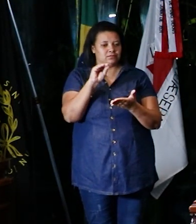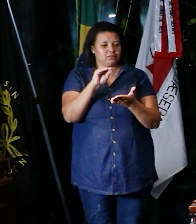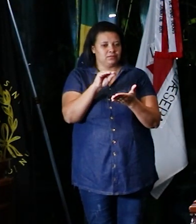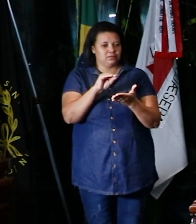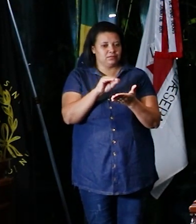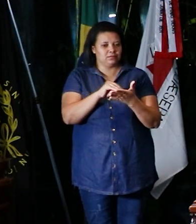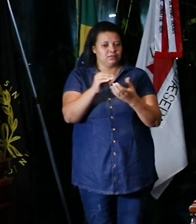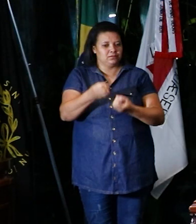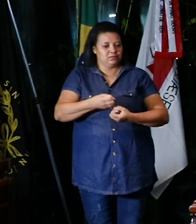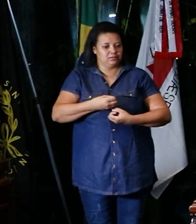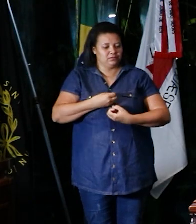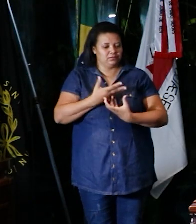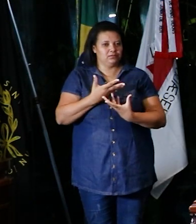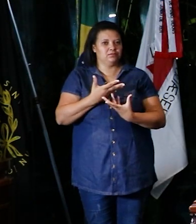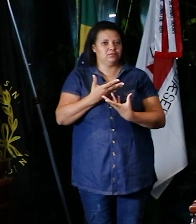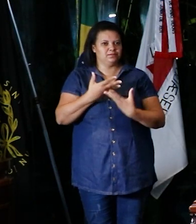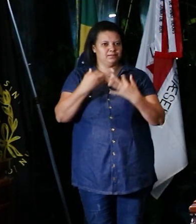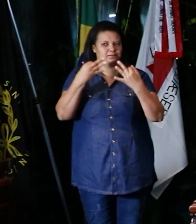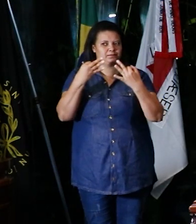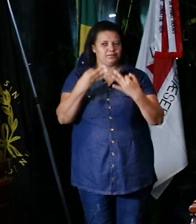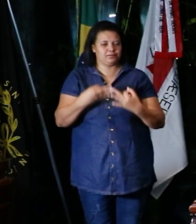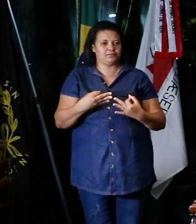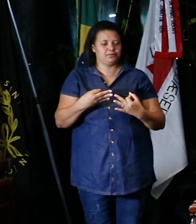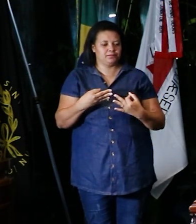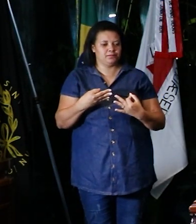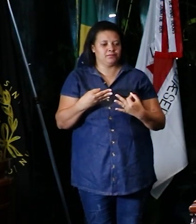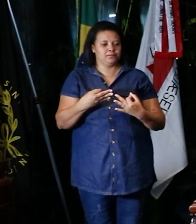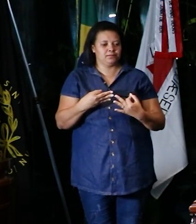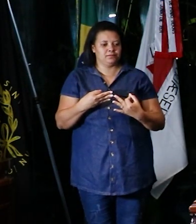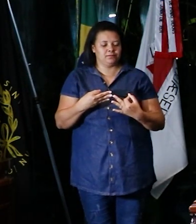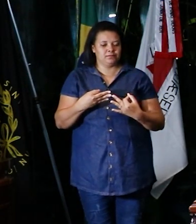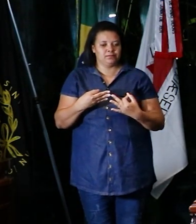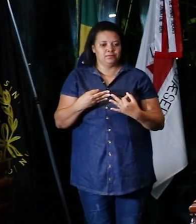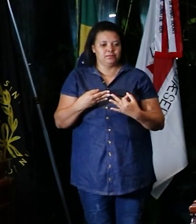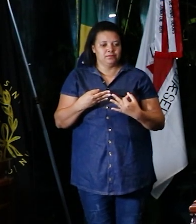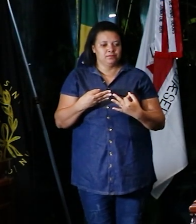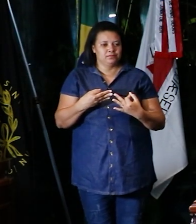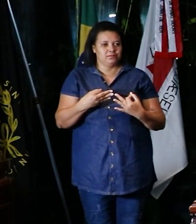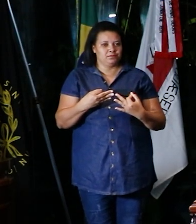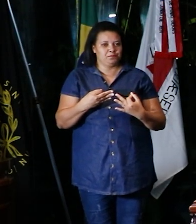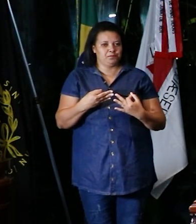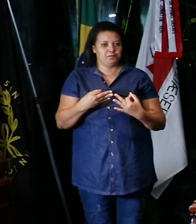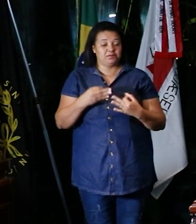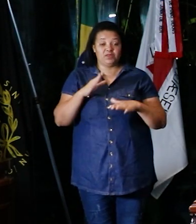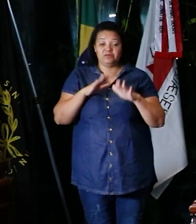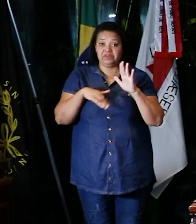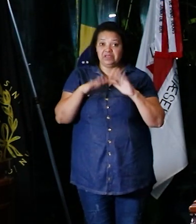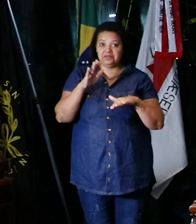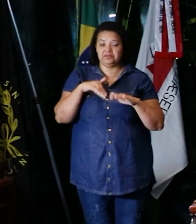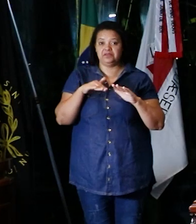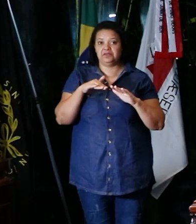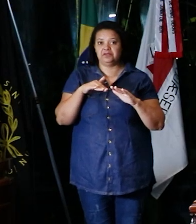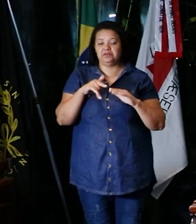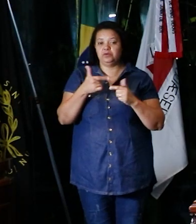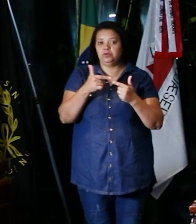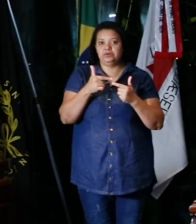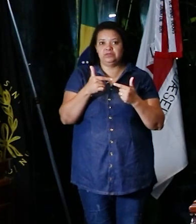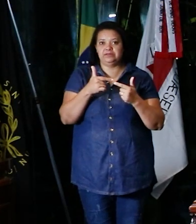de um poema concreto. Mas isso, quando cabia, ele não tinha